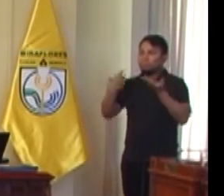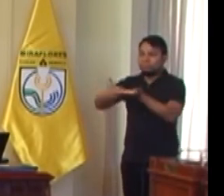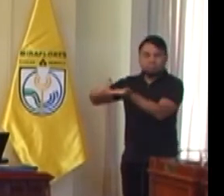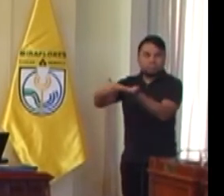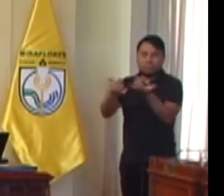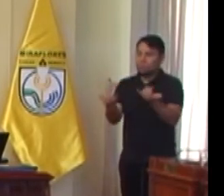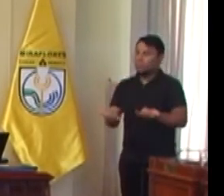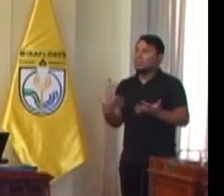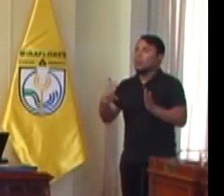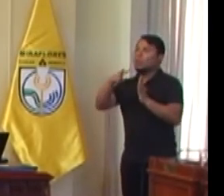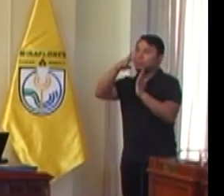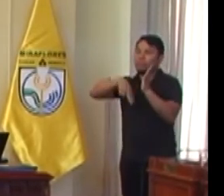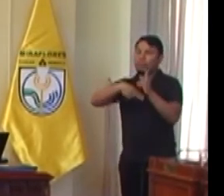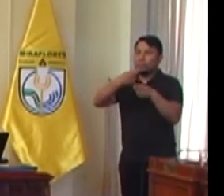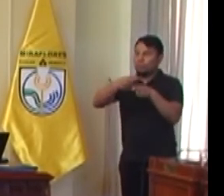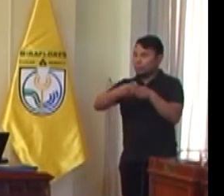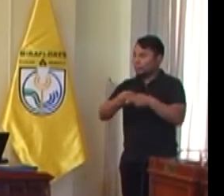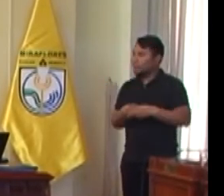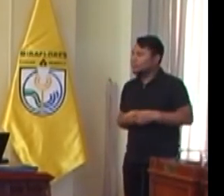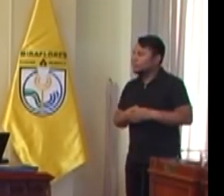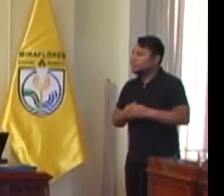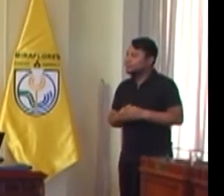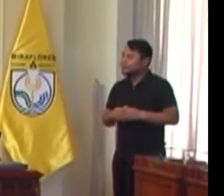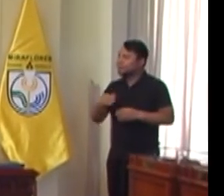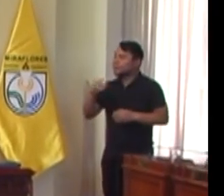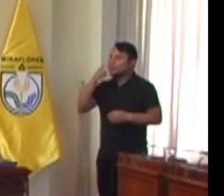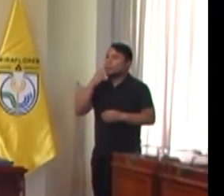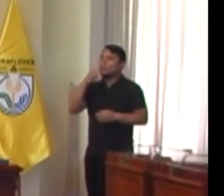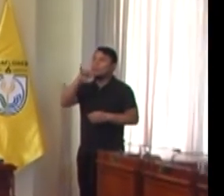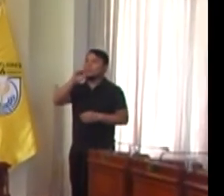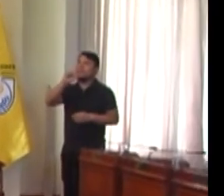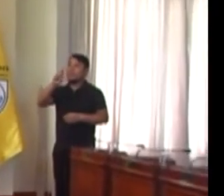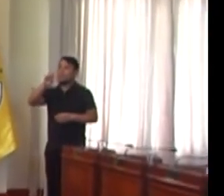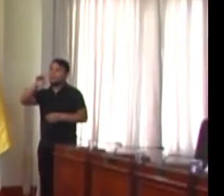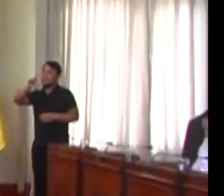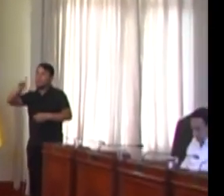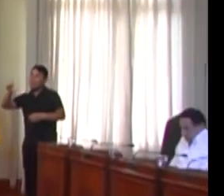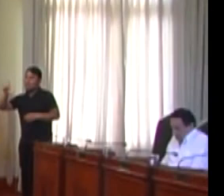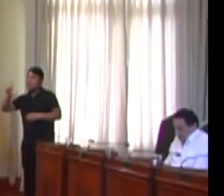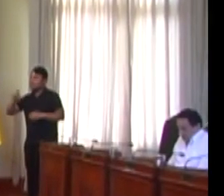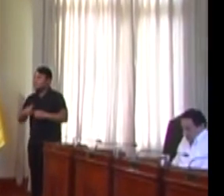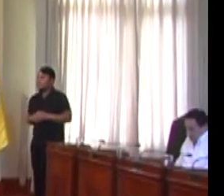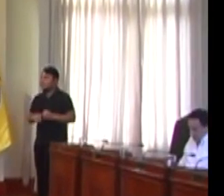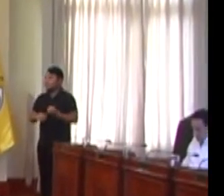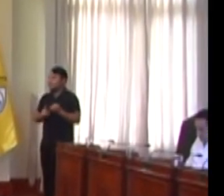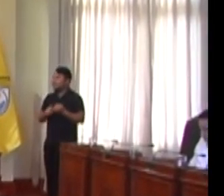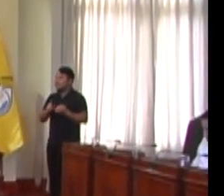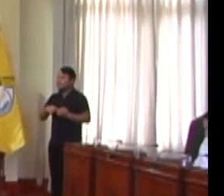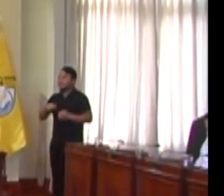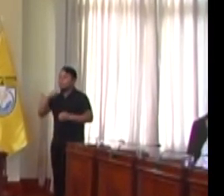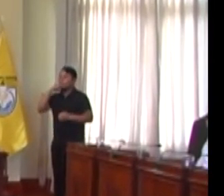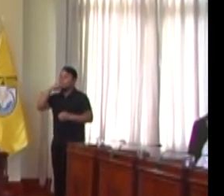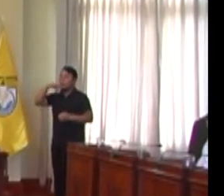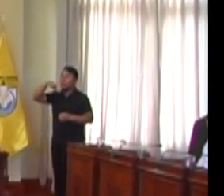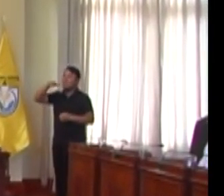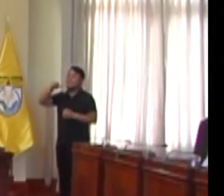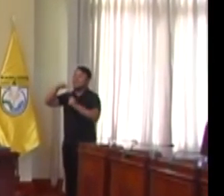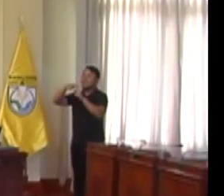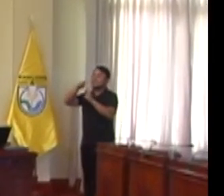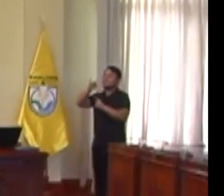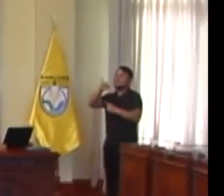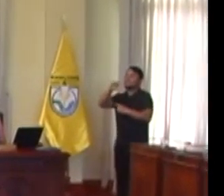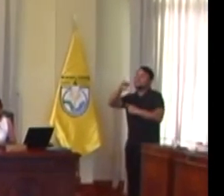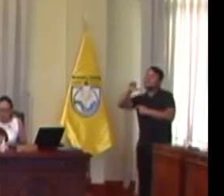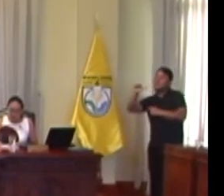Por favor, con la lista adelante. Señor Israel Orlando Acuña Huoncoquis. Señora Patricia María del Río